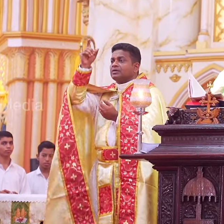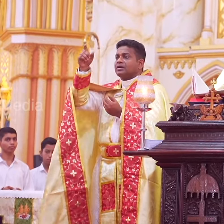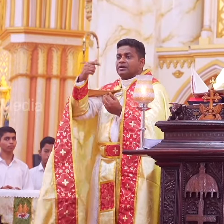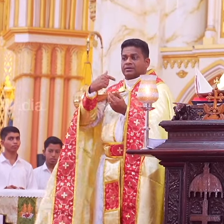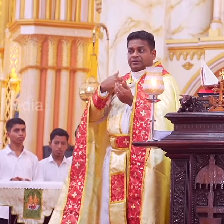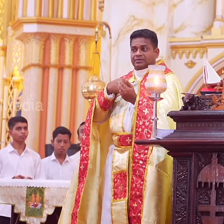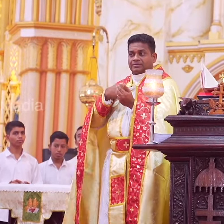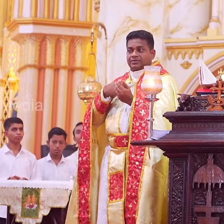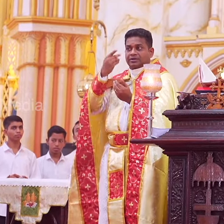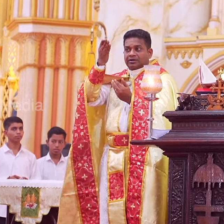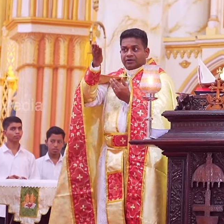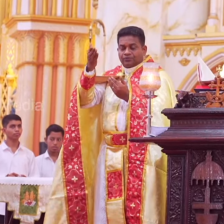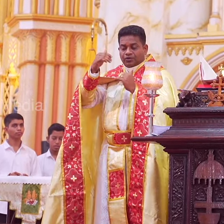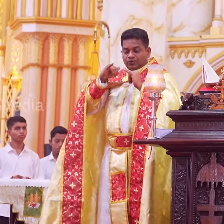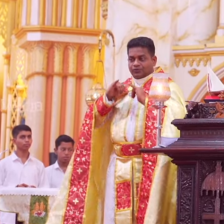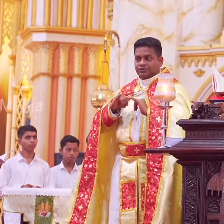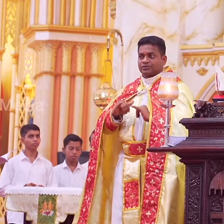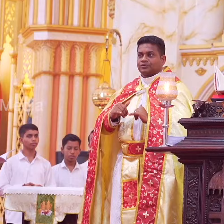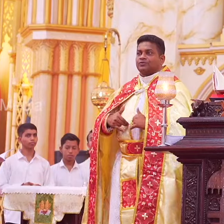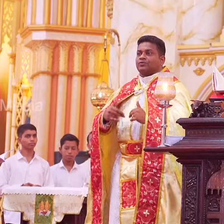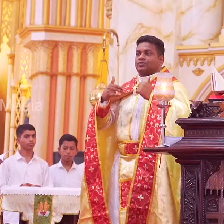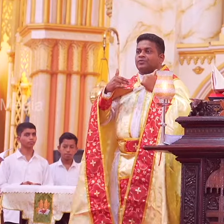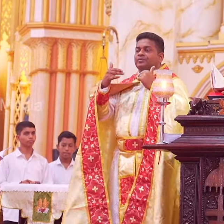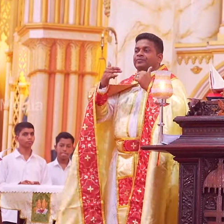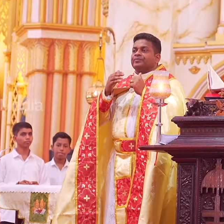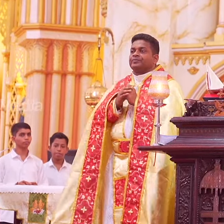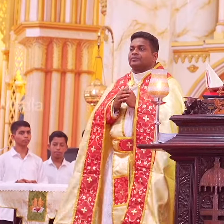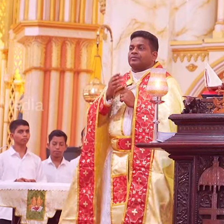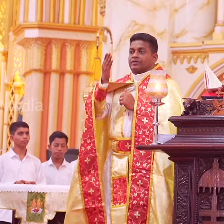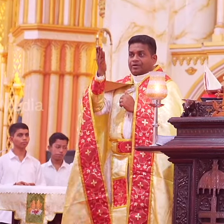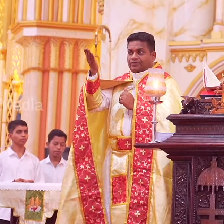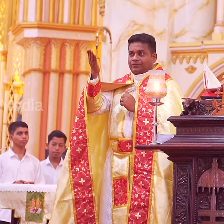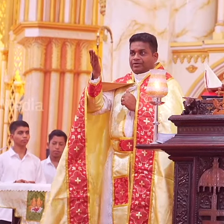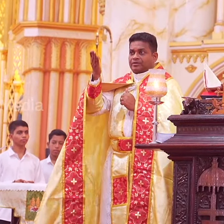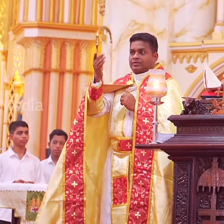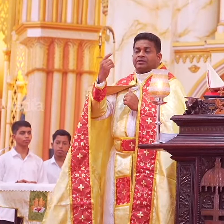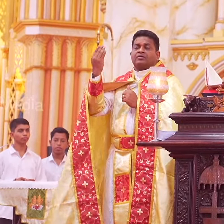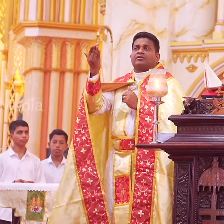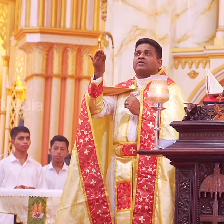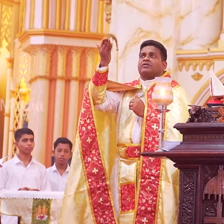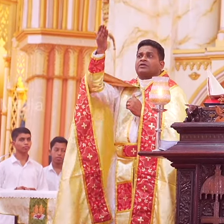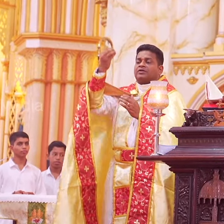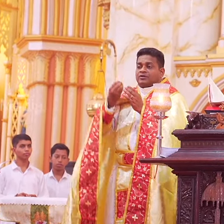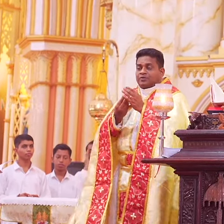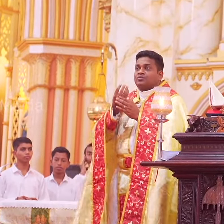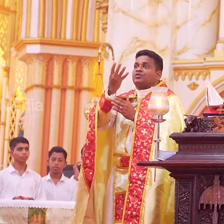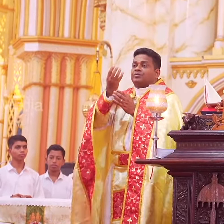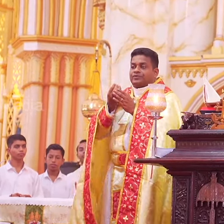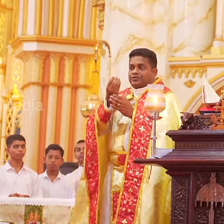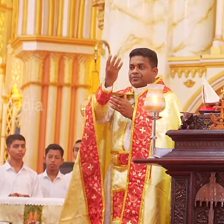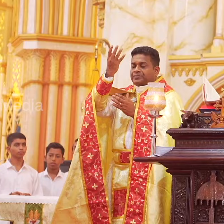ആരെന്നിലും ഞാൻ അവനിലും വസിക്കുന്നുവോ അവൻ ഏറെ ഫലം പുറപ്പെടുവിക്കുന്നു.